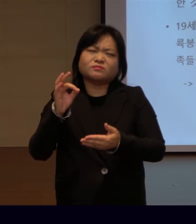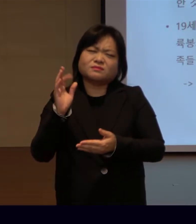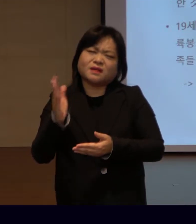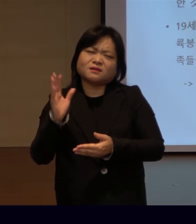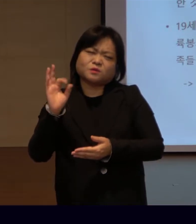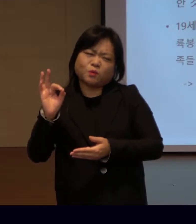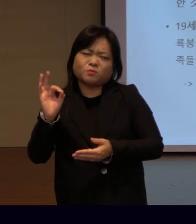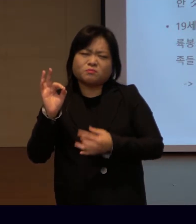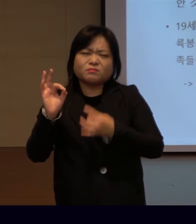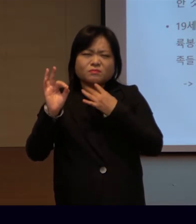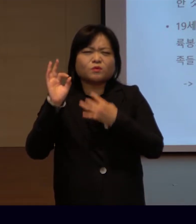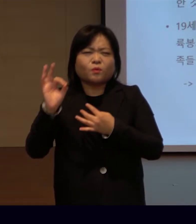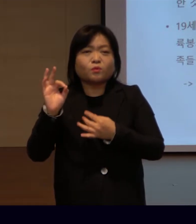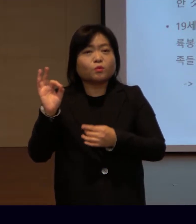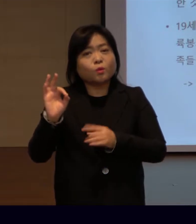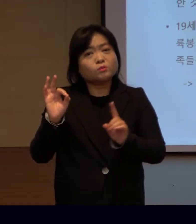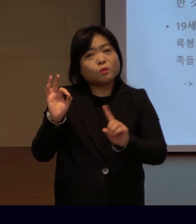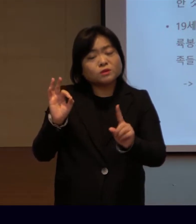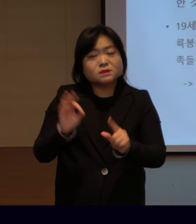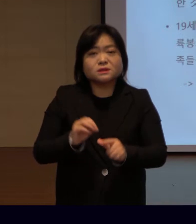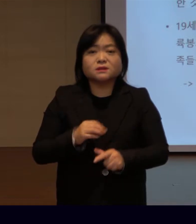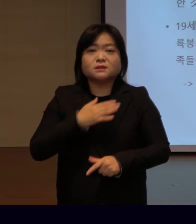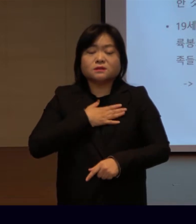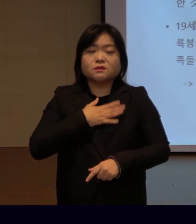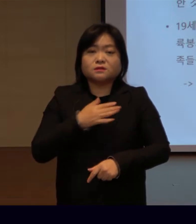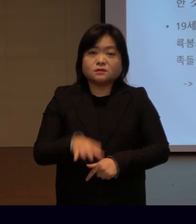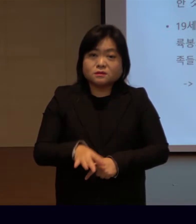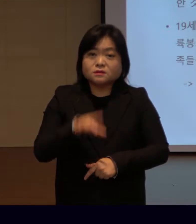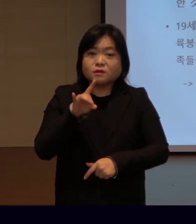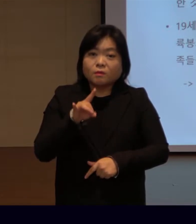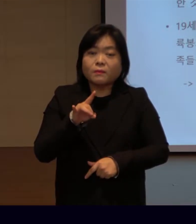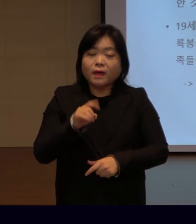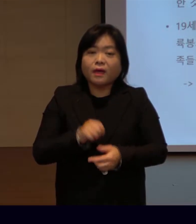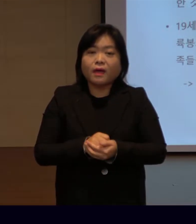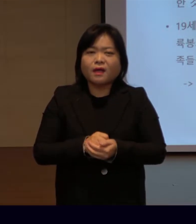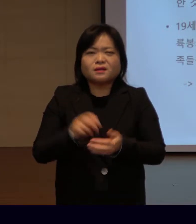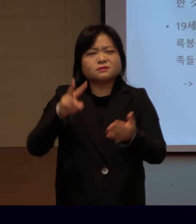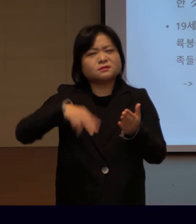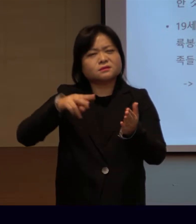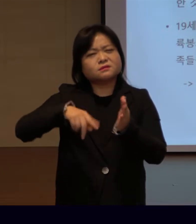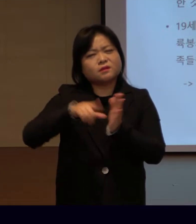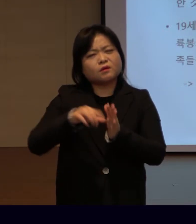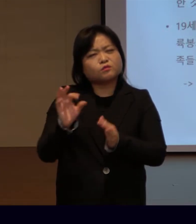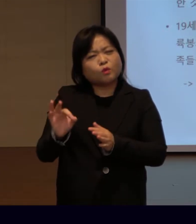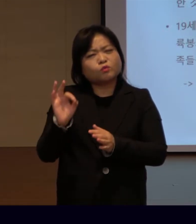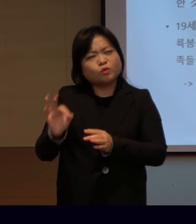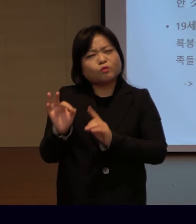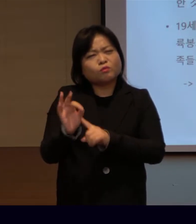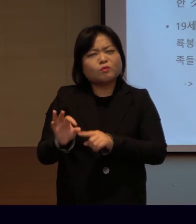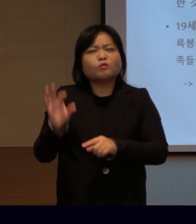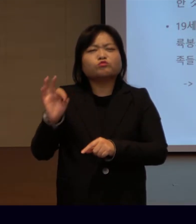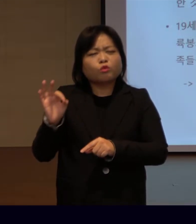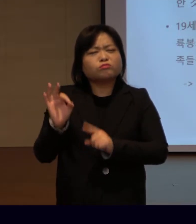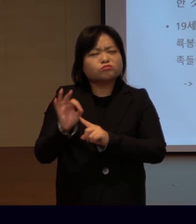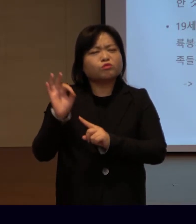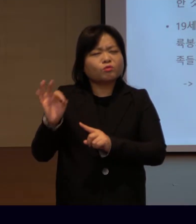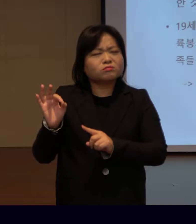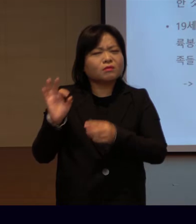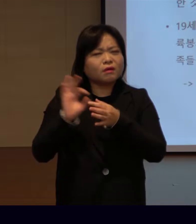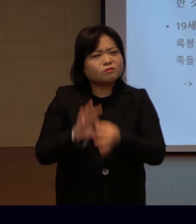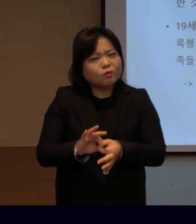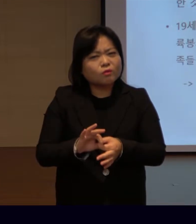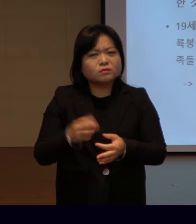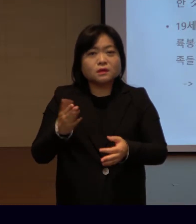돈이 뭐지? 어느 순간 저는 처음에 이렇게 뭐 읽을 때는 그냥 돈도 뭐 돈이지 뭐 우리가 늘 생각.